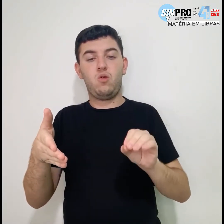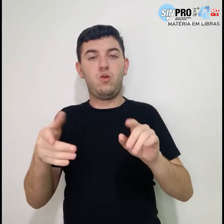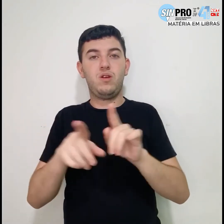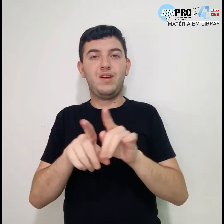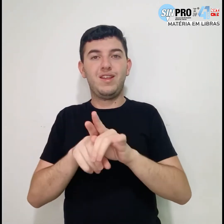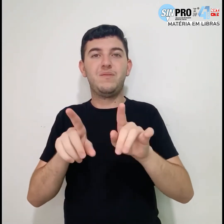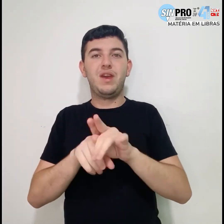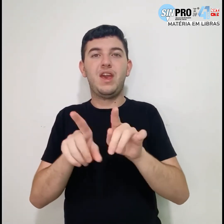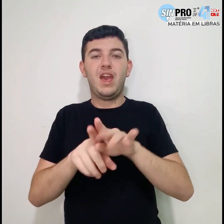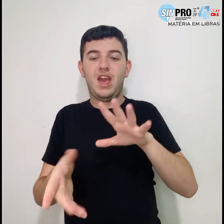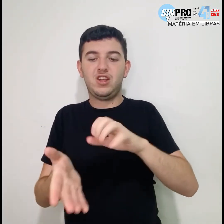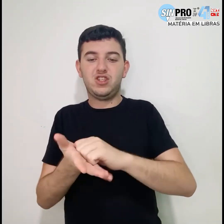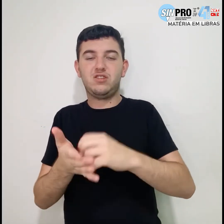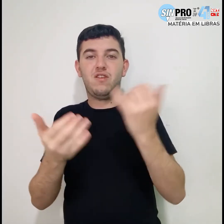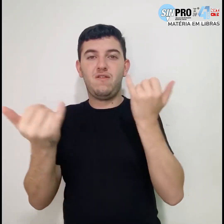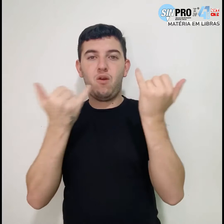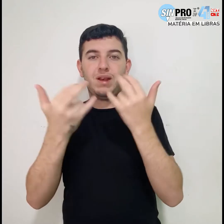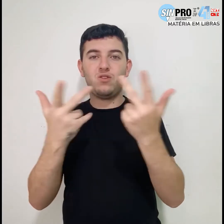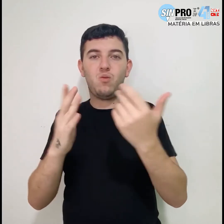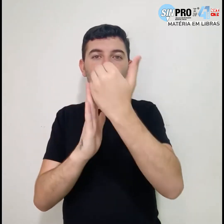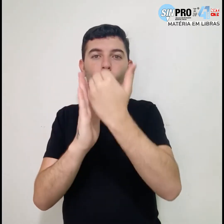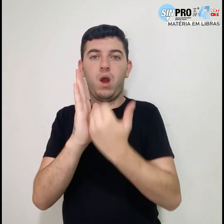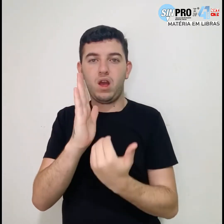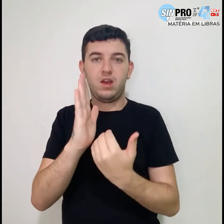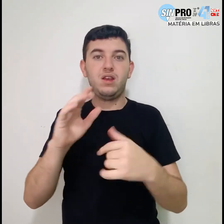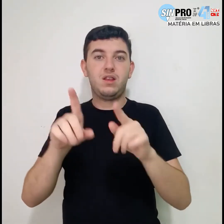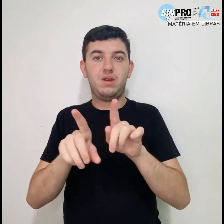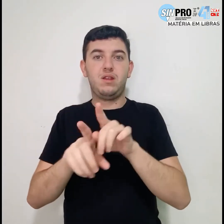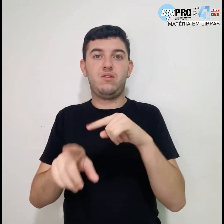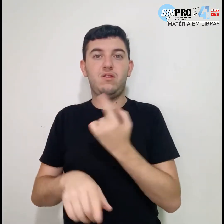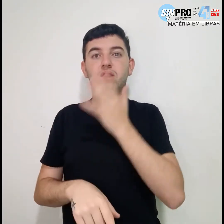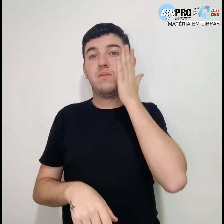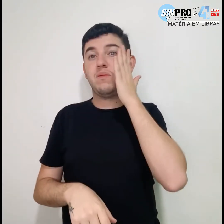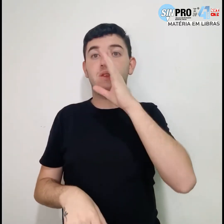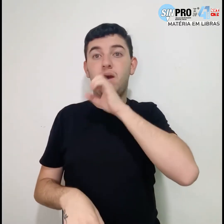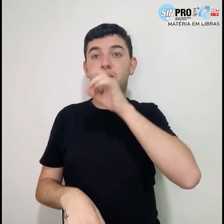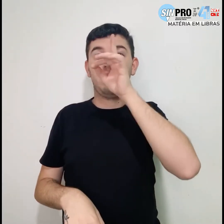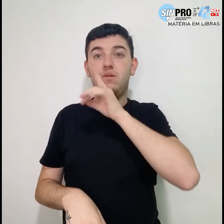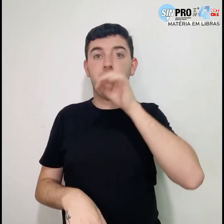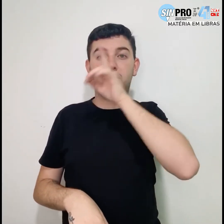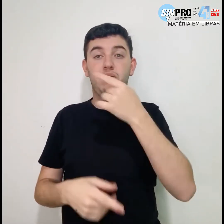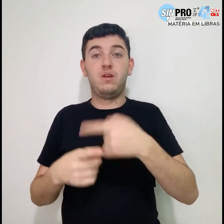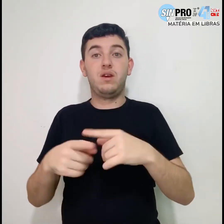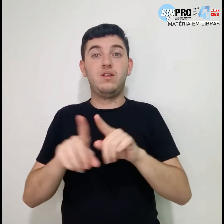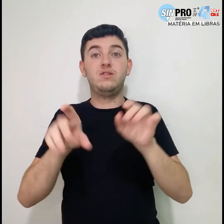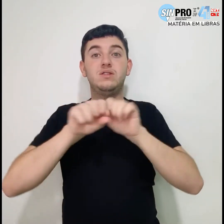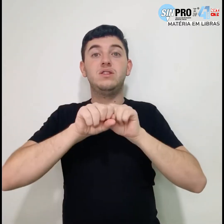informações, porque no fim de semana a maioria dos serviços burocráticos do sistema está fechado.